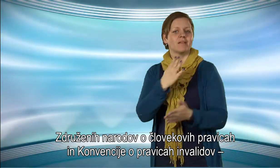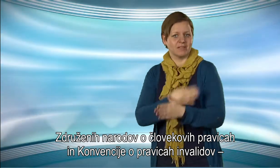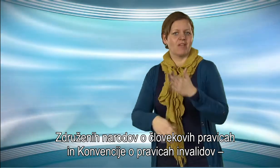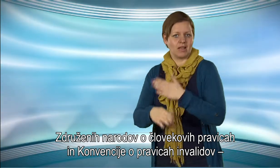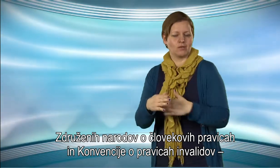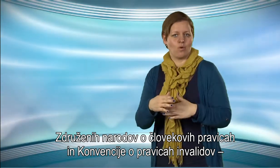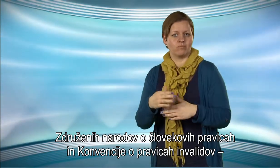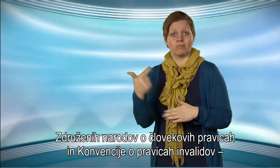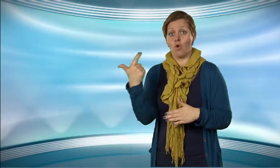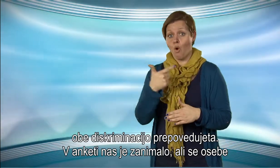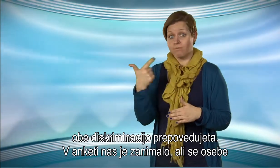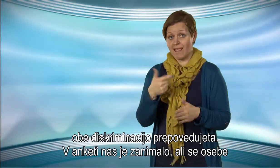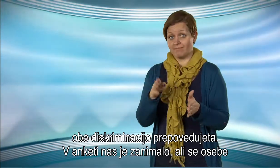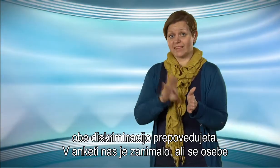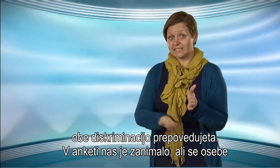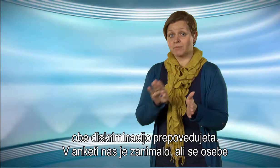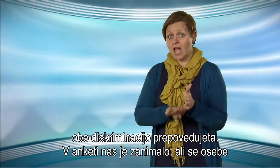Obe diskriminacijo prepovedujeta.